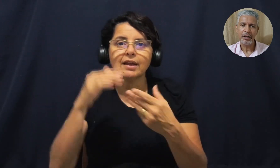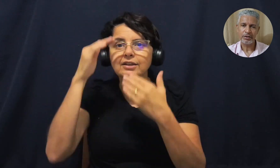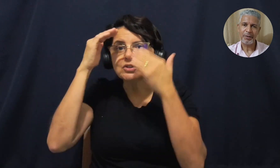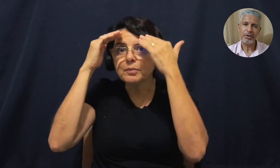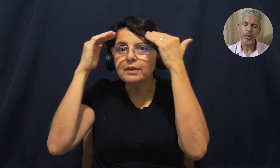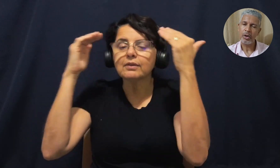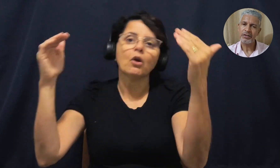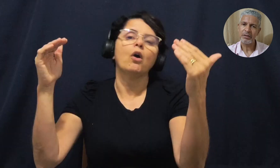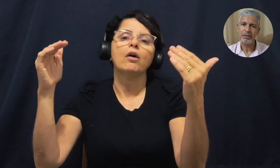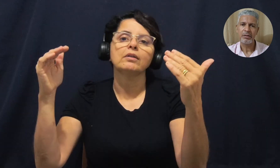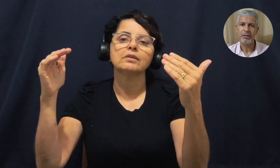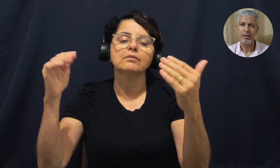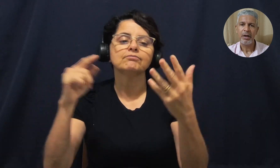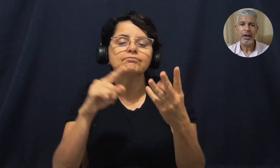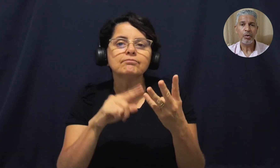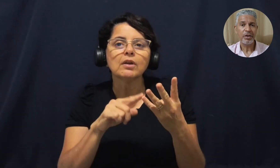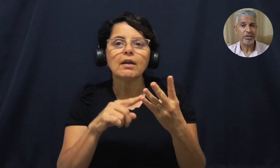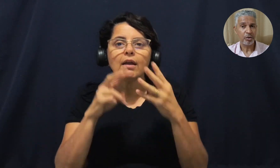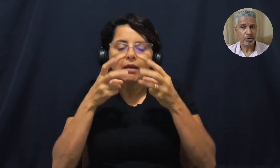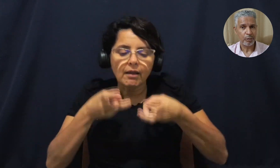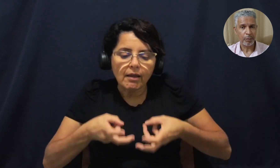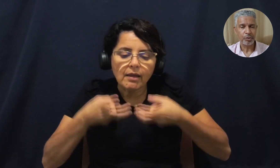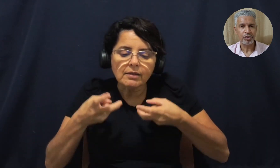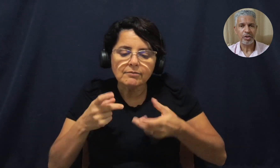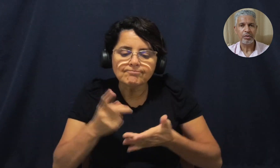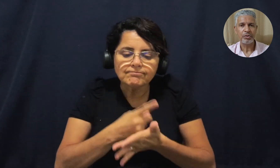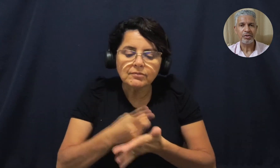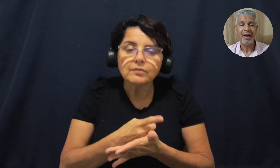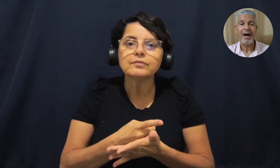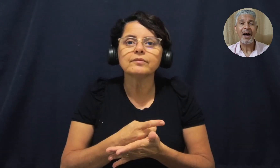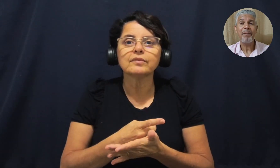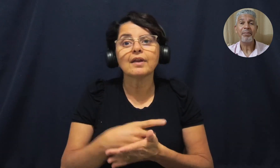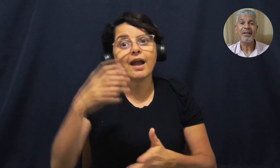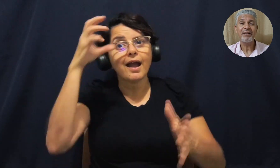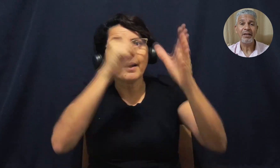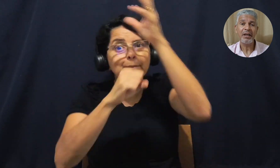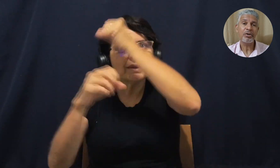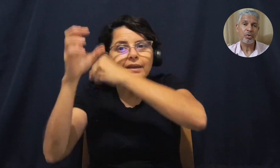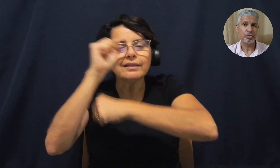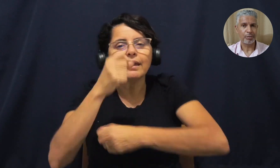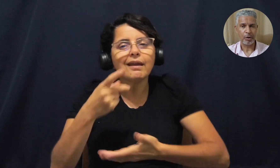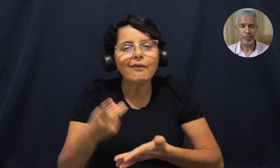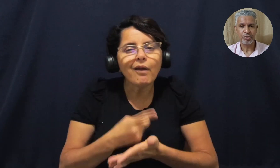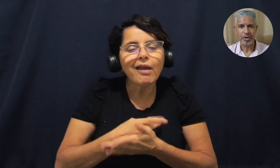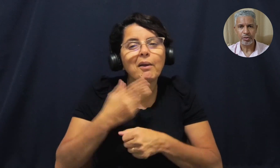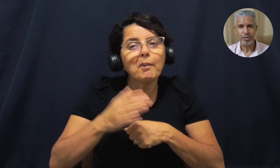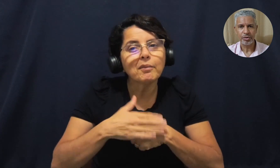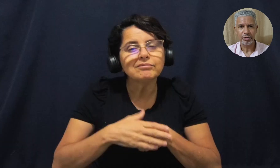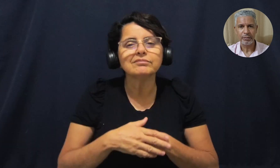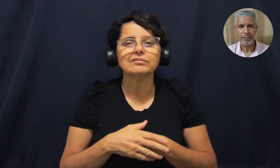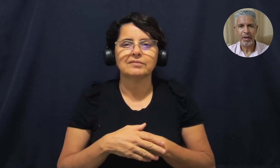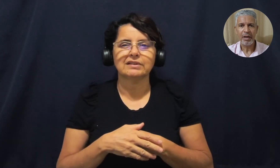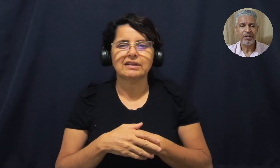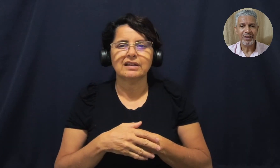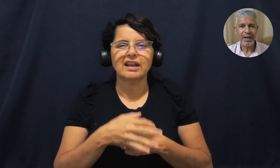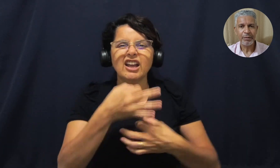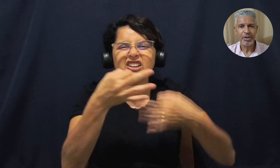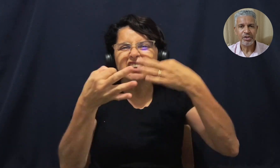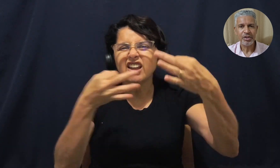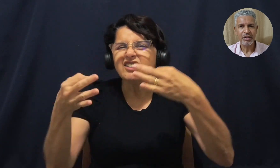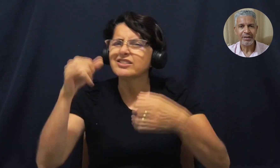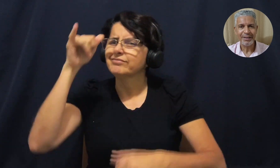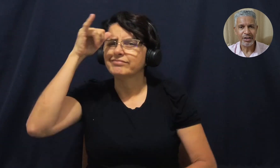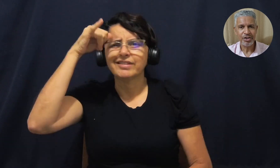agradecida, respeitosa, reconhecer os próprios erros, aprender com os próprios erros,